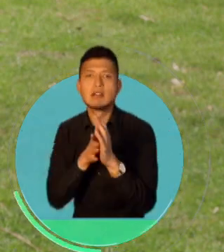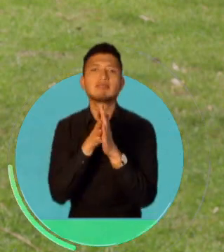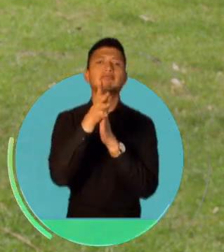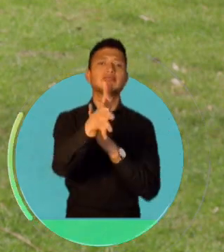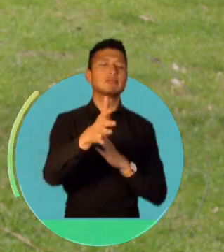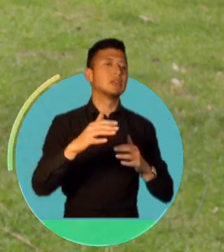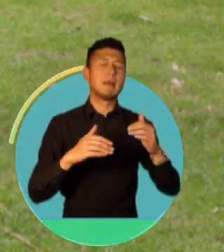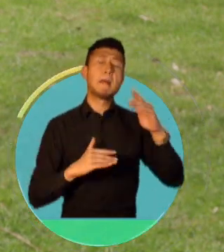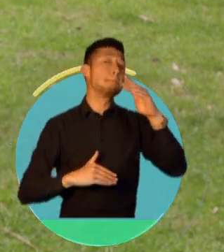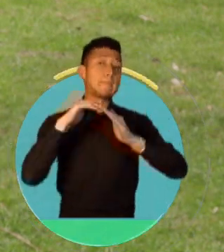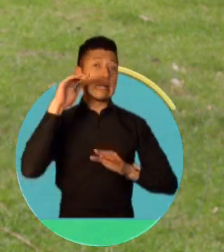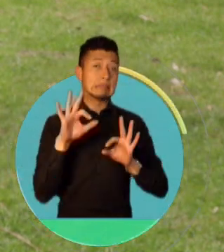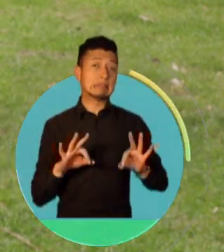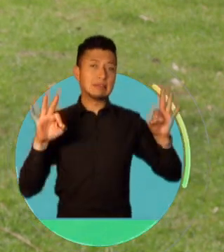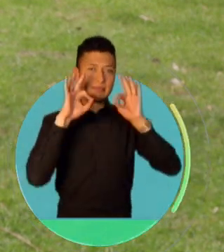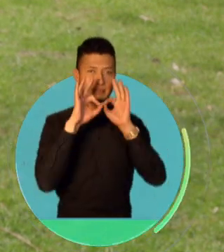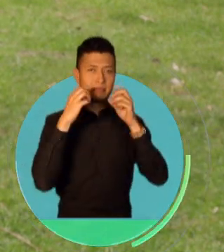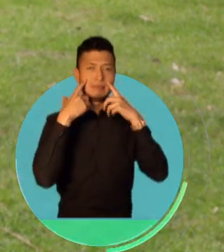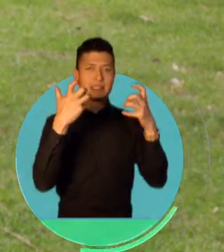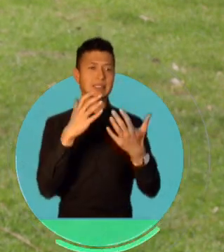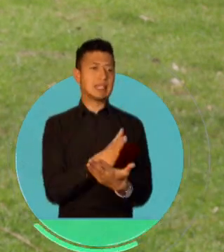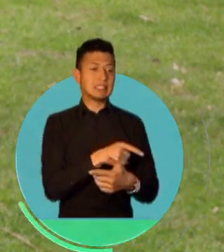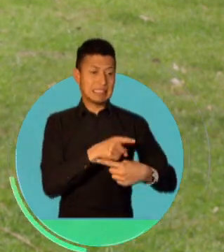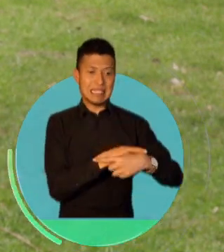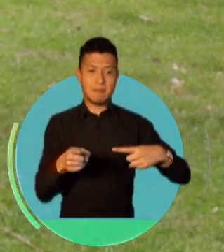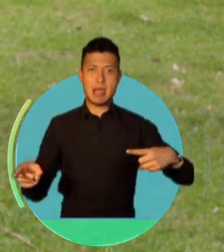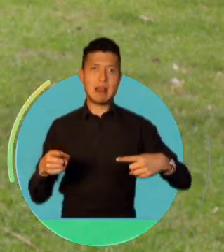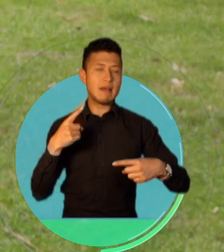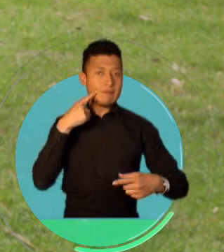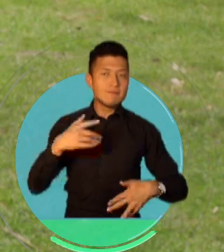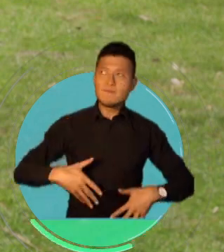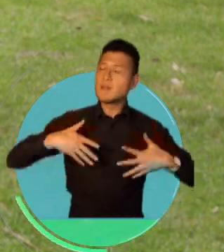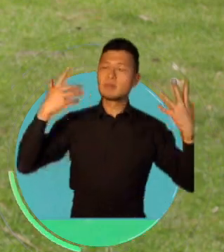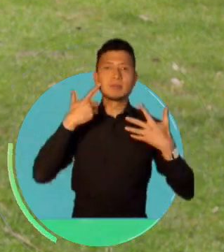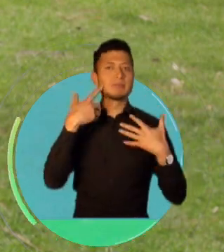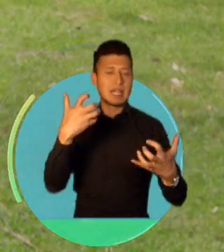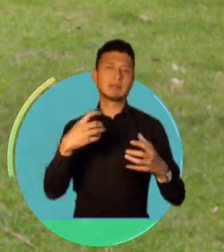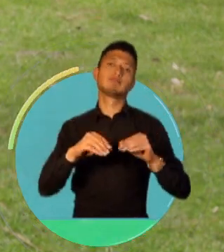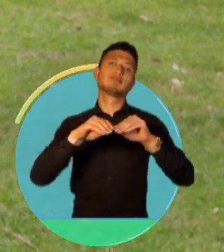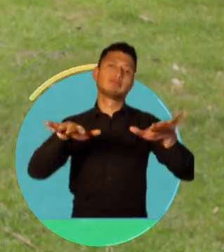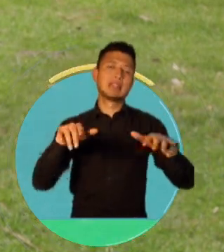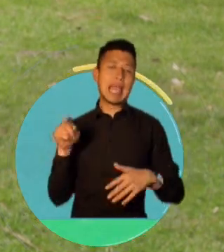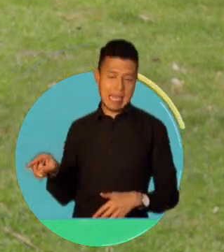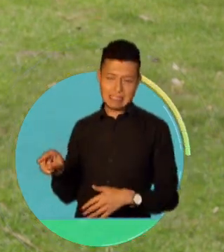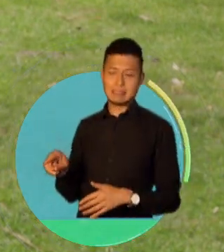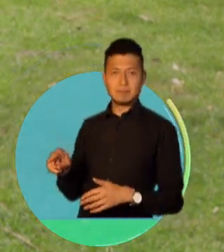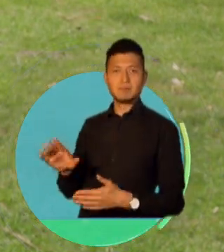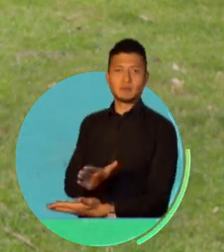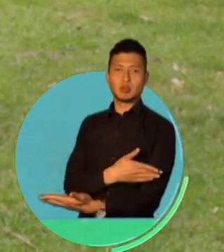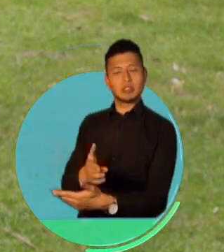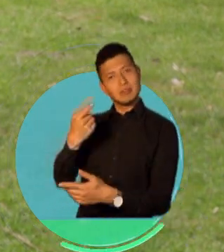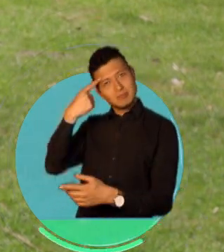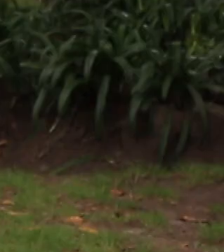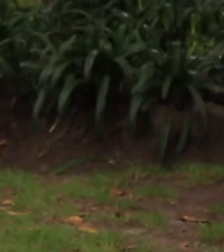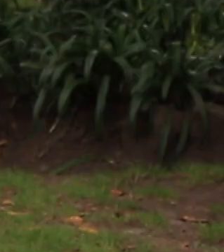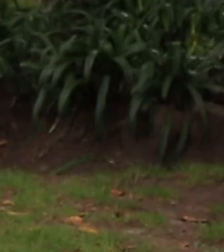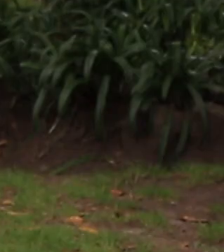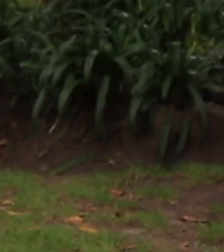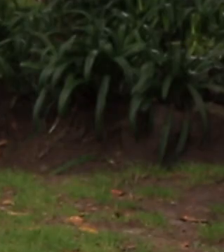se forma el top 21 con las canciones más importantes de la semana Esa es la franja music for